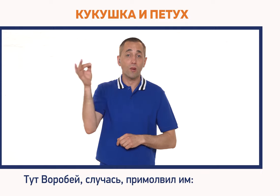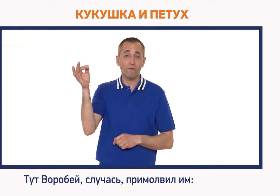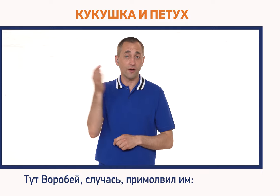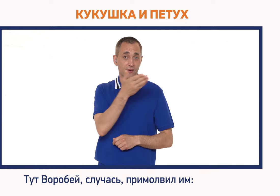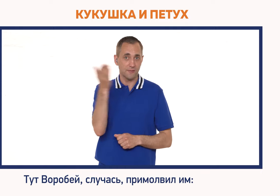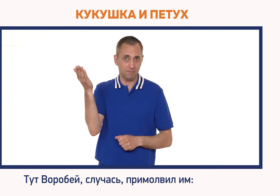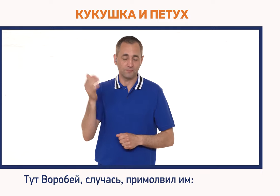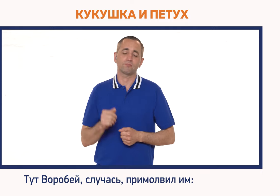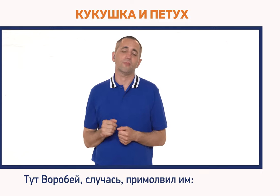Примолвил им.